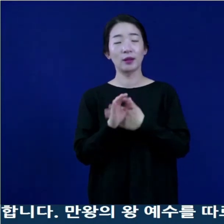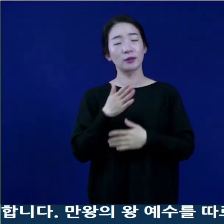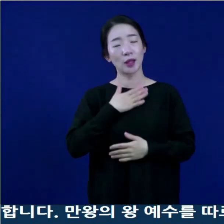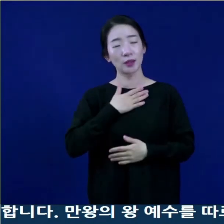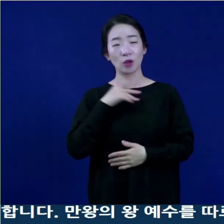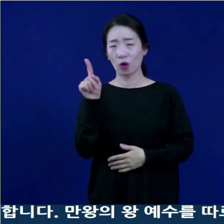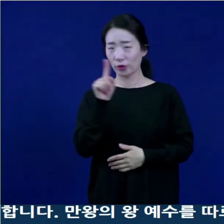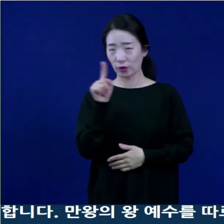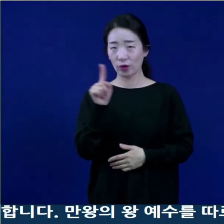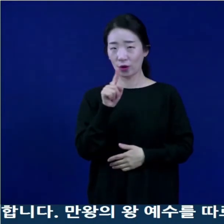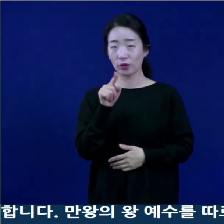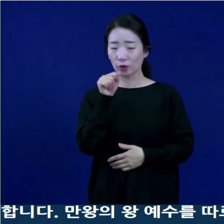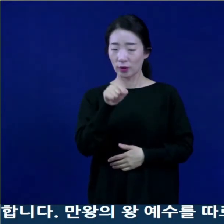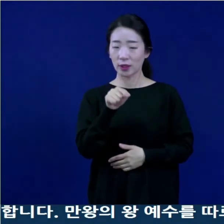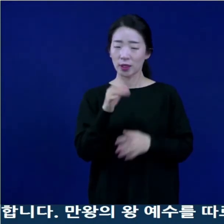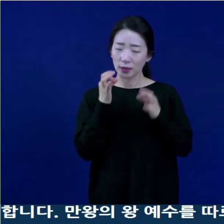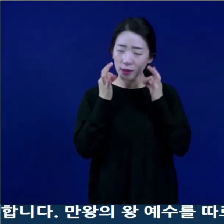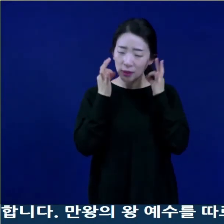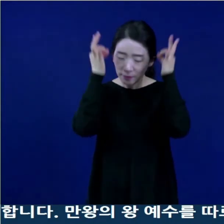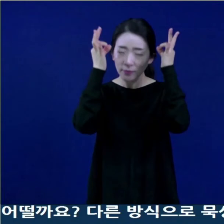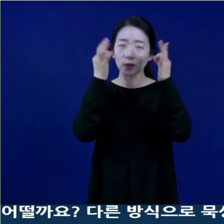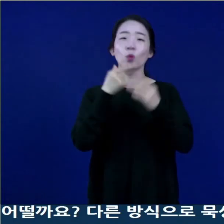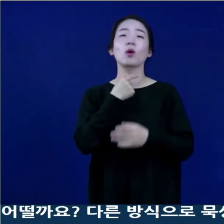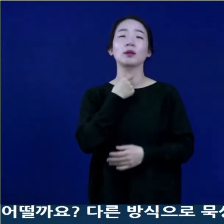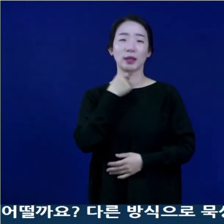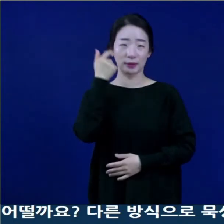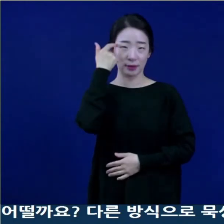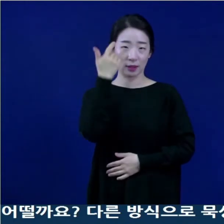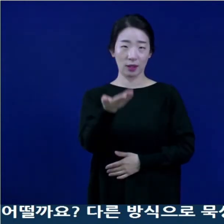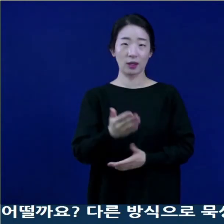어떤 일에 힘써야 할까?